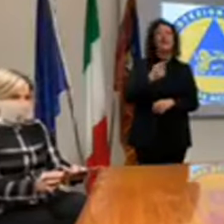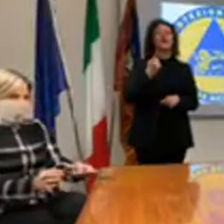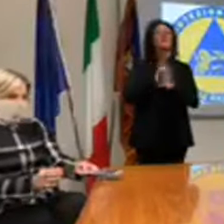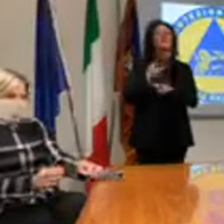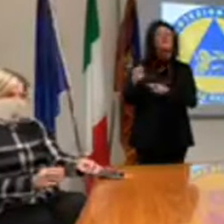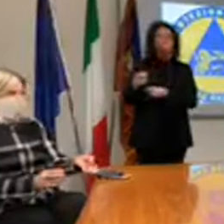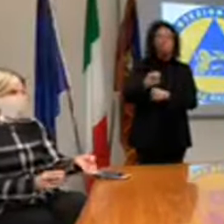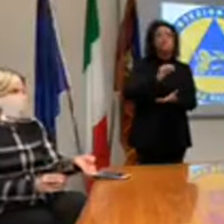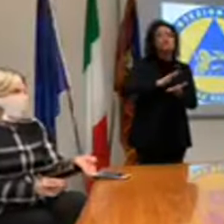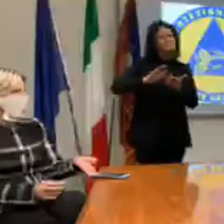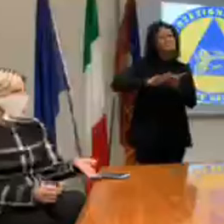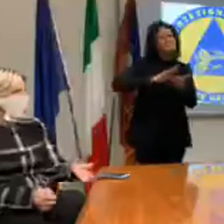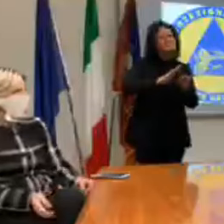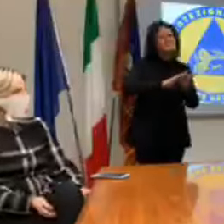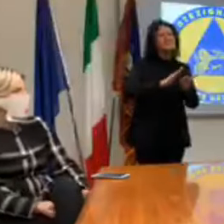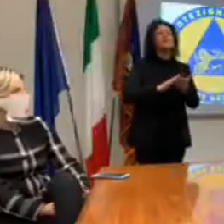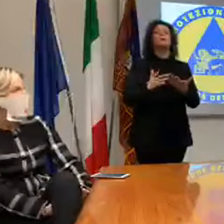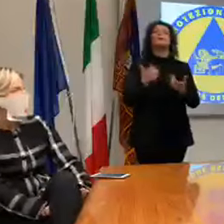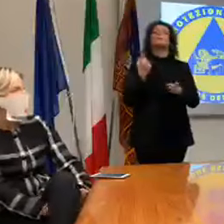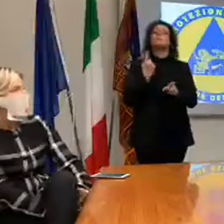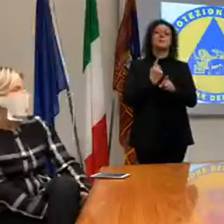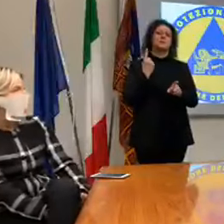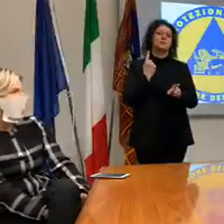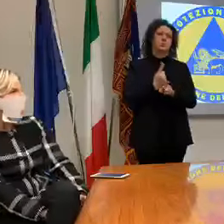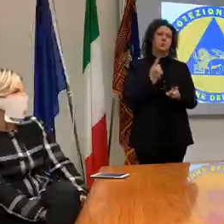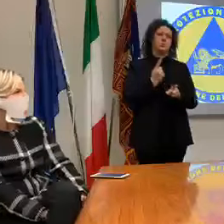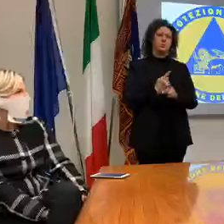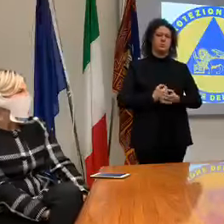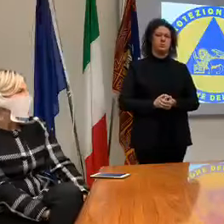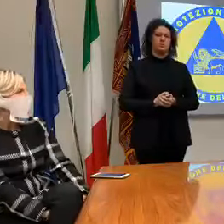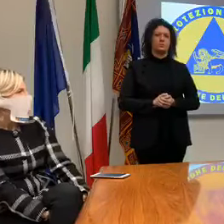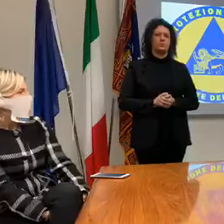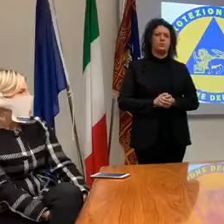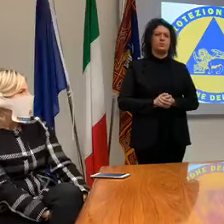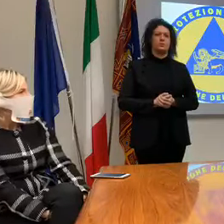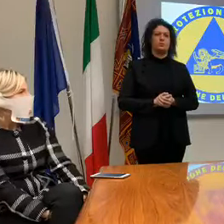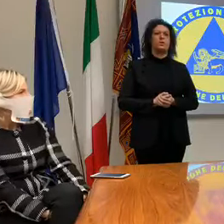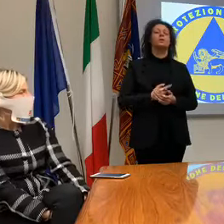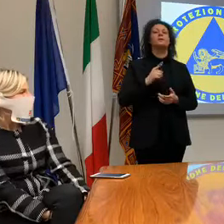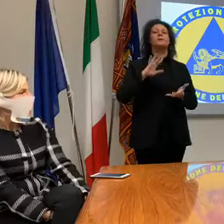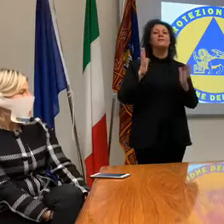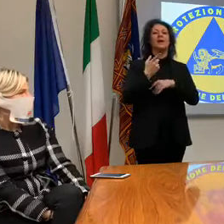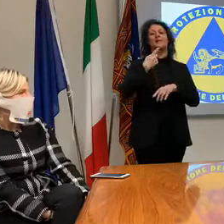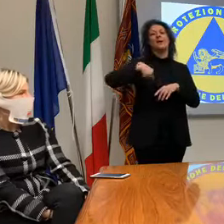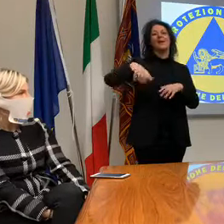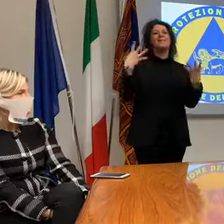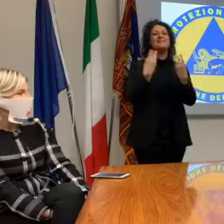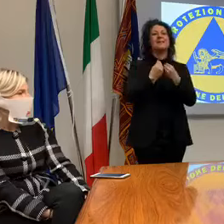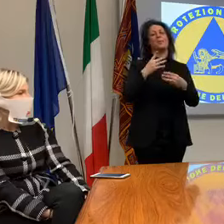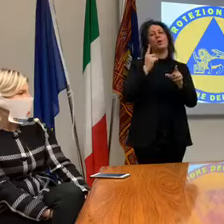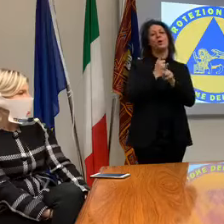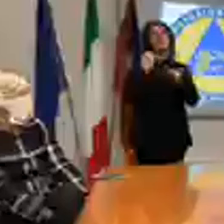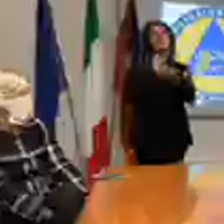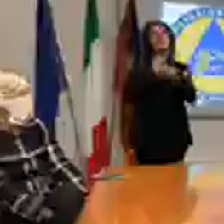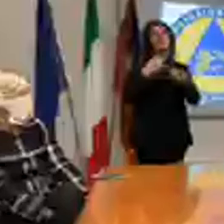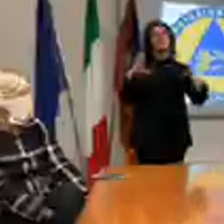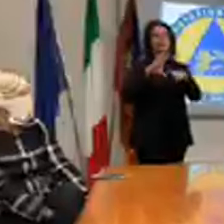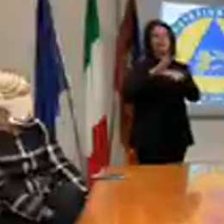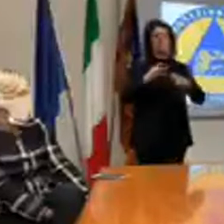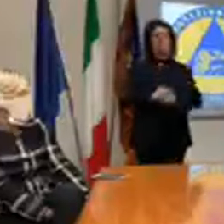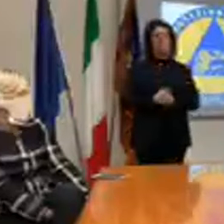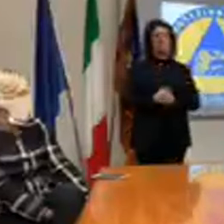dappertutto. Insomma, ci sono un sacco di soluzioni e facciamo in modo di fare un lavoro di squadra. E noi non siamo felici